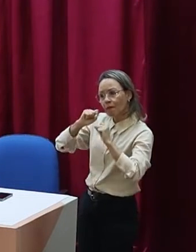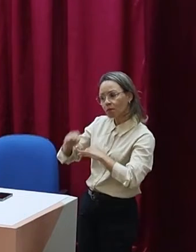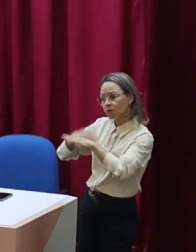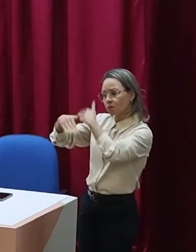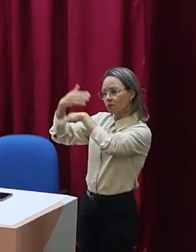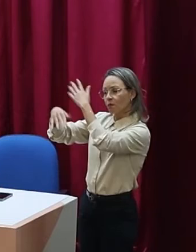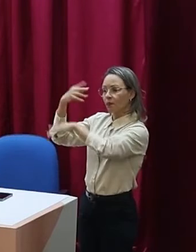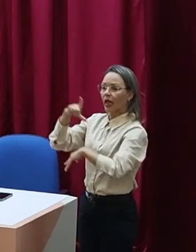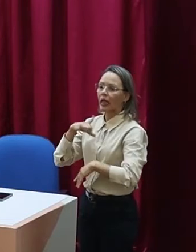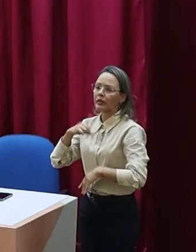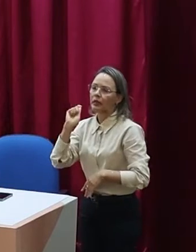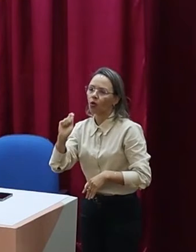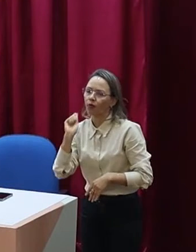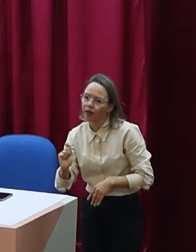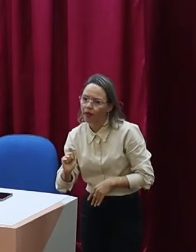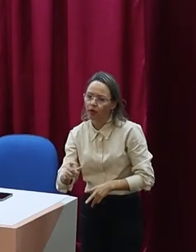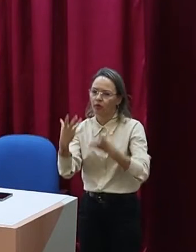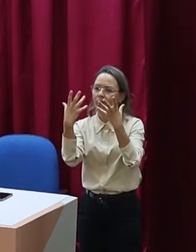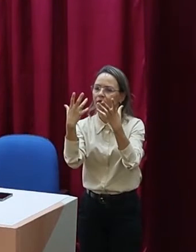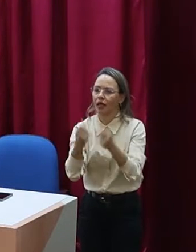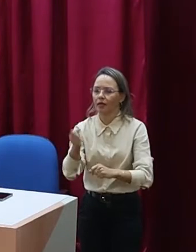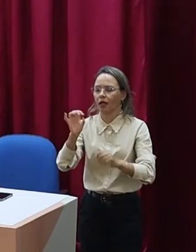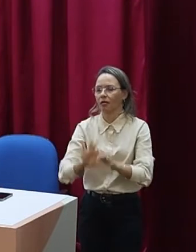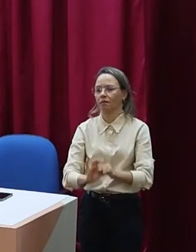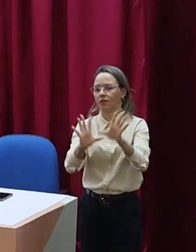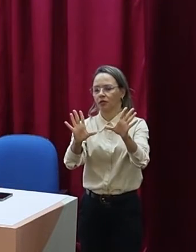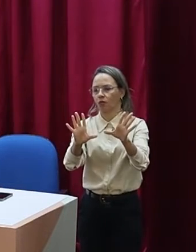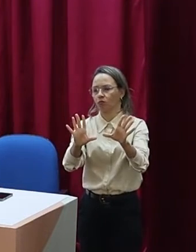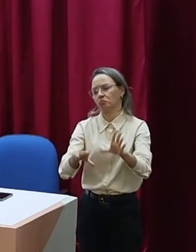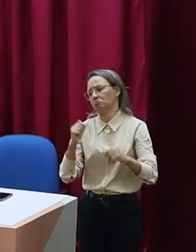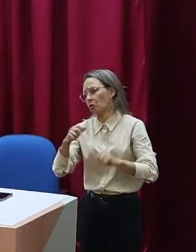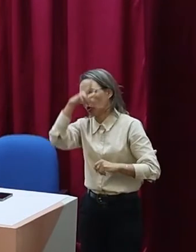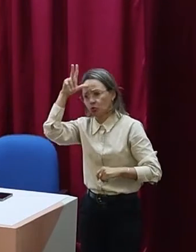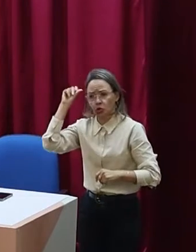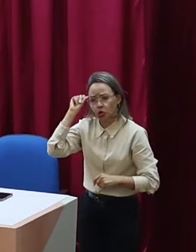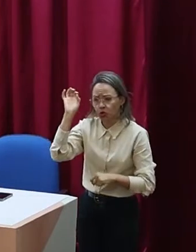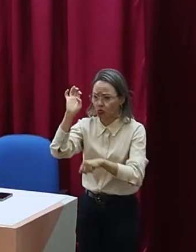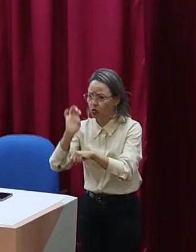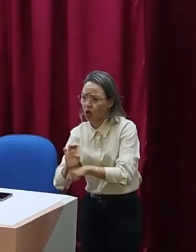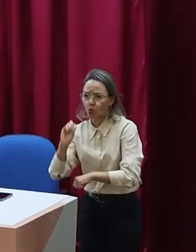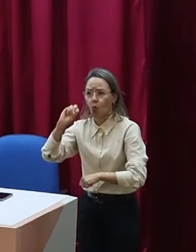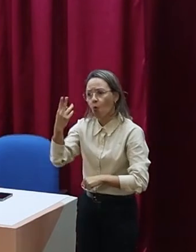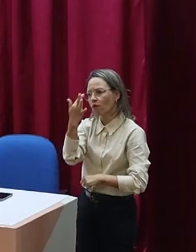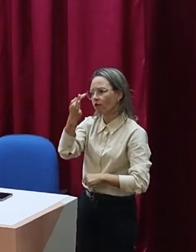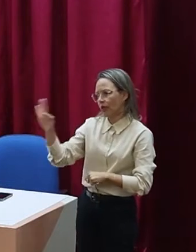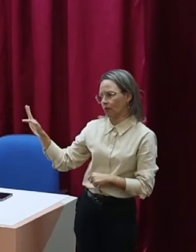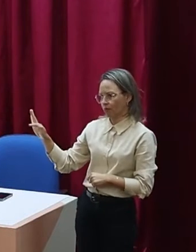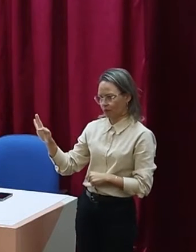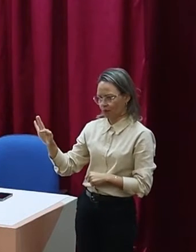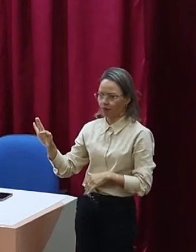quando recebem o aval do órgão de proteção do meio ambiente, seja do município, seja do Estado, seja da União.